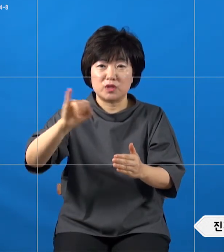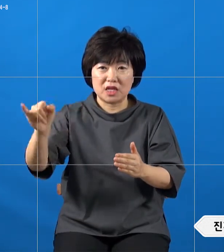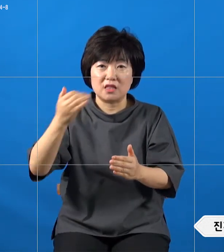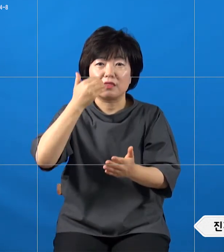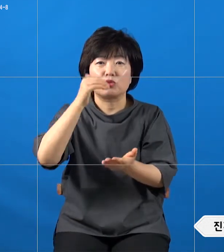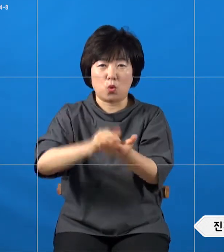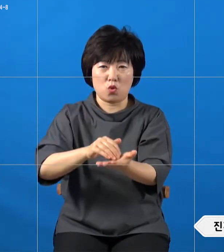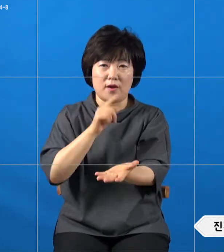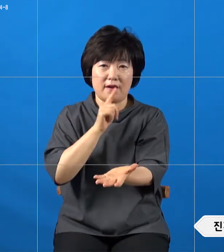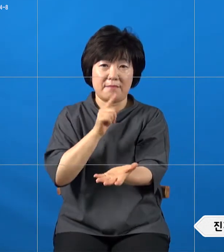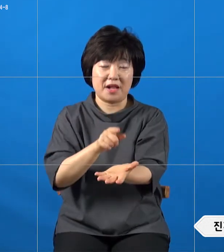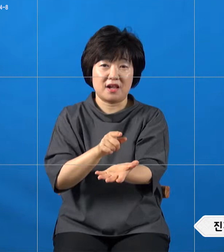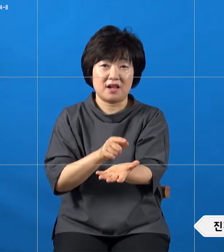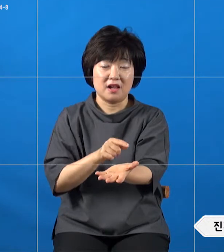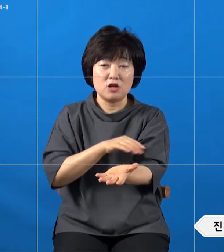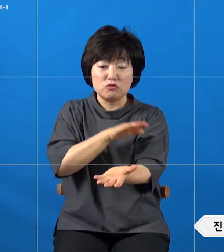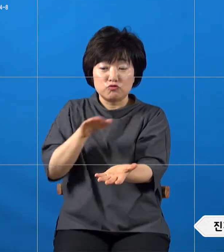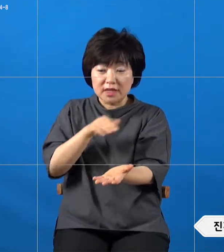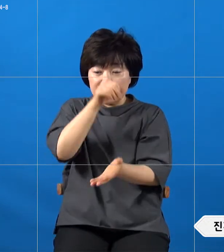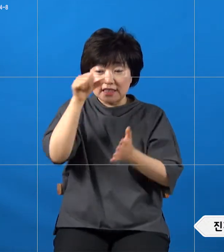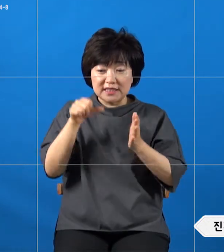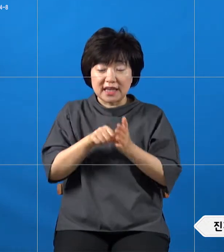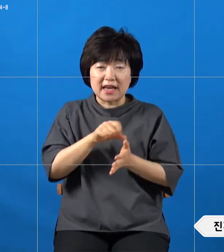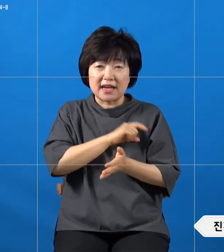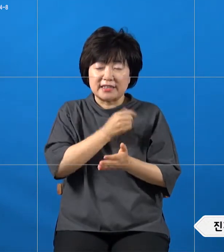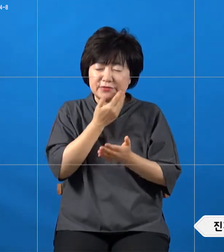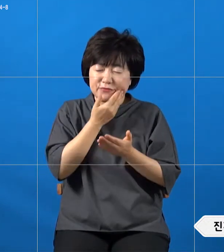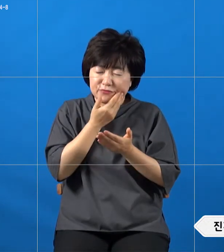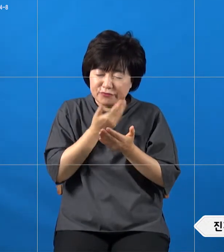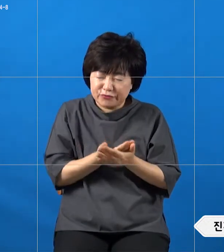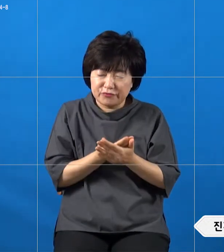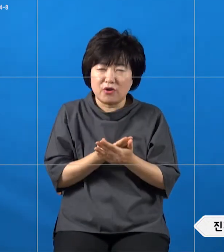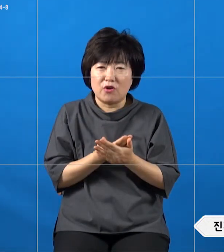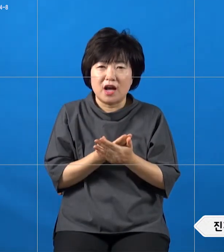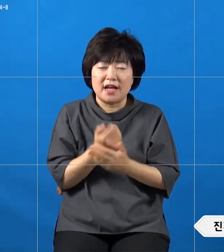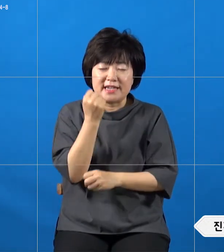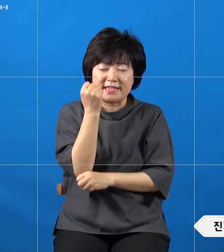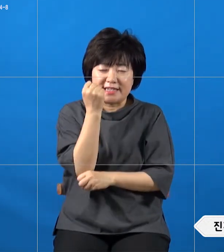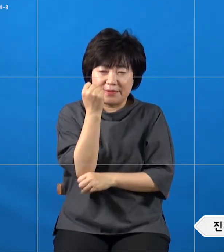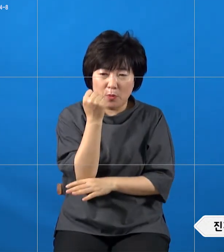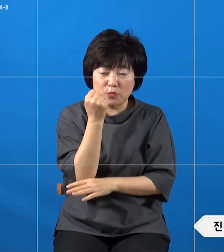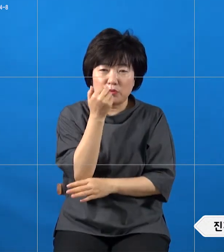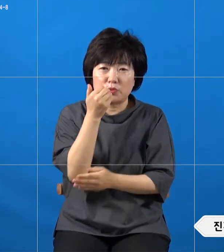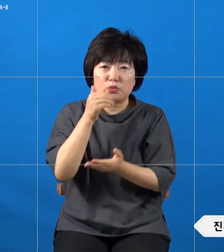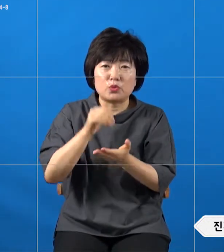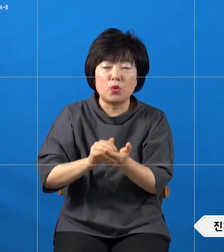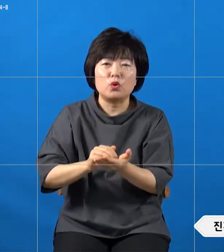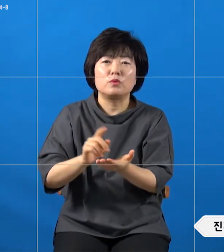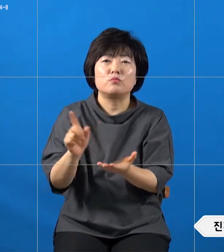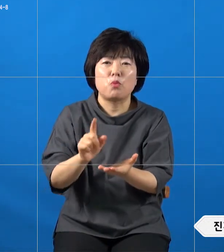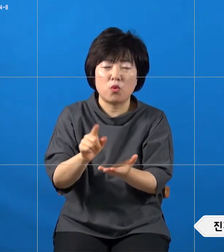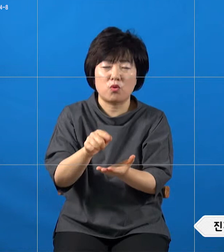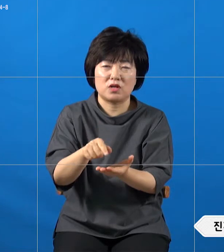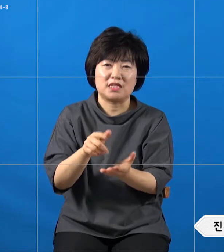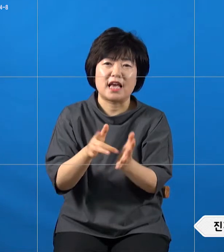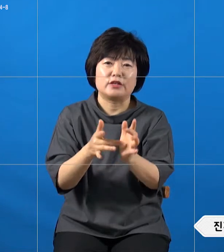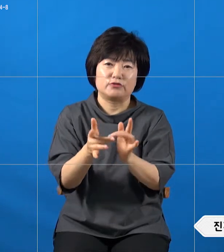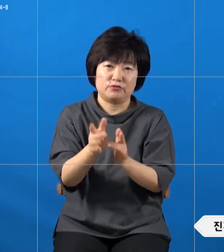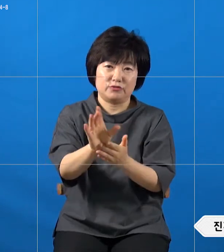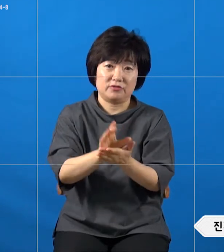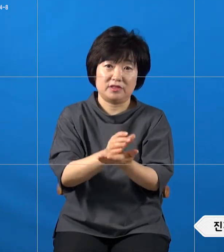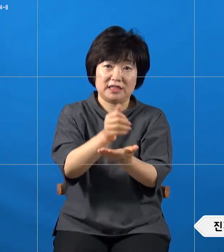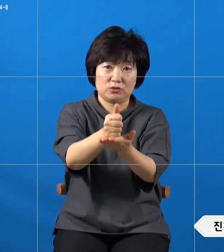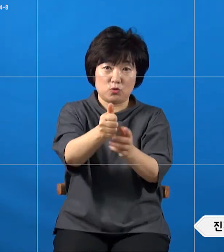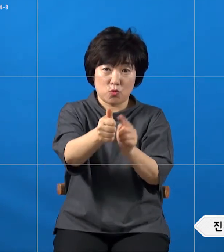라고 말씀합니다. 바로 우리의 인생의 가장 중요한 기초가 되십니다. 우리의 인생이 그 반석